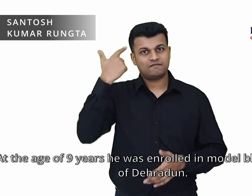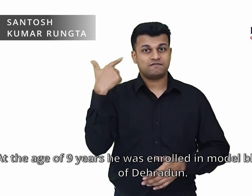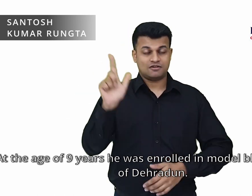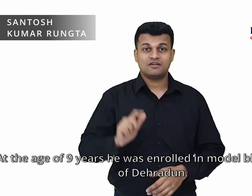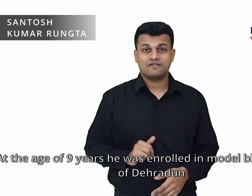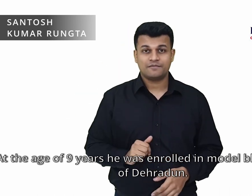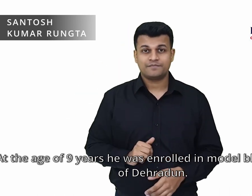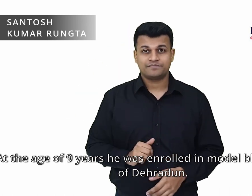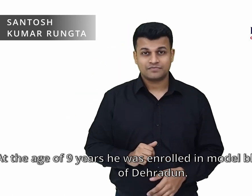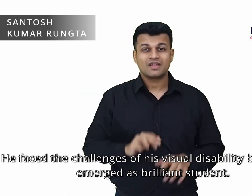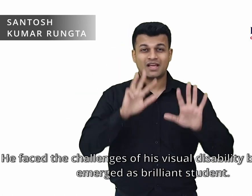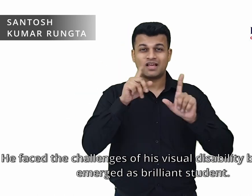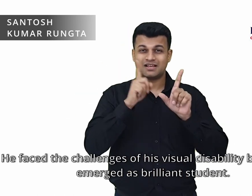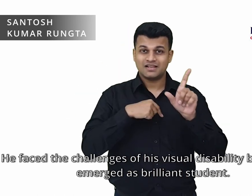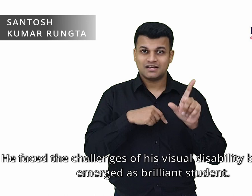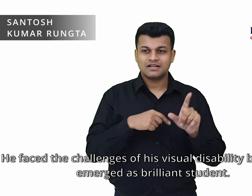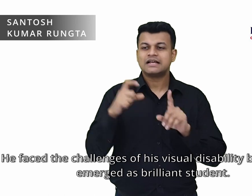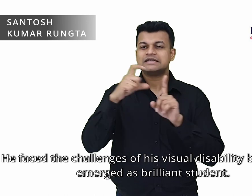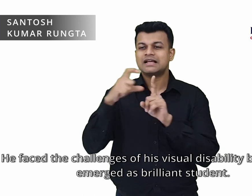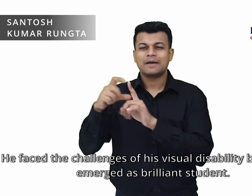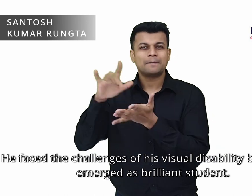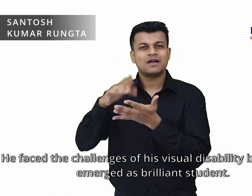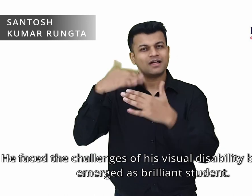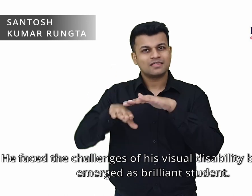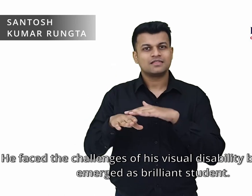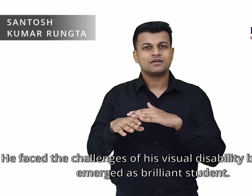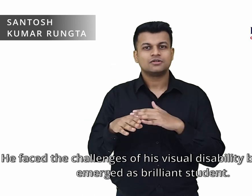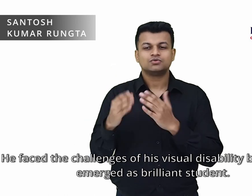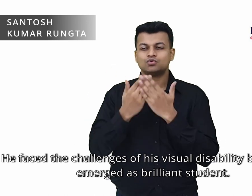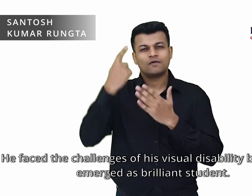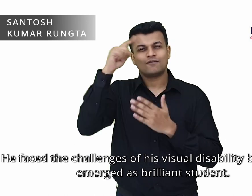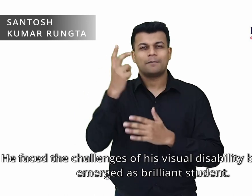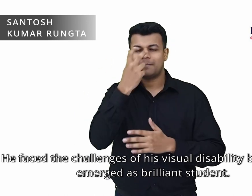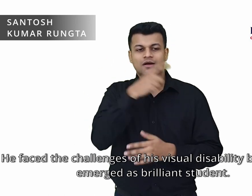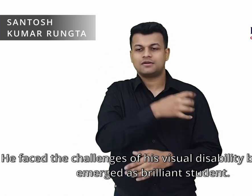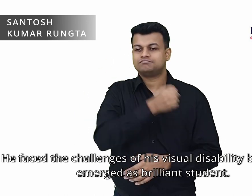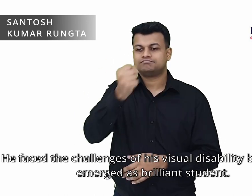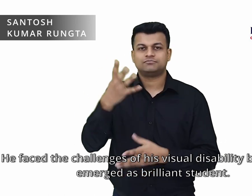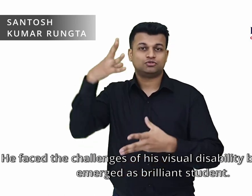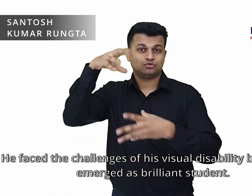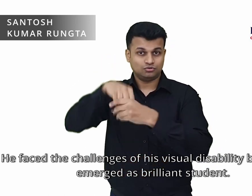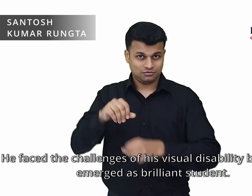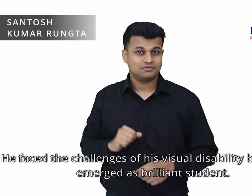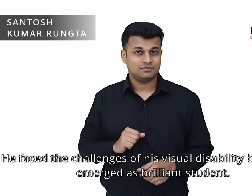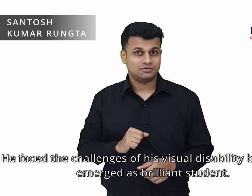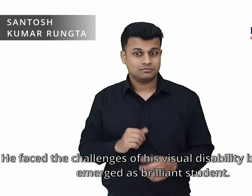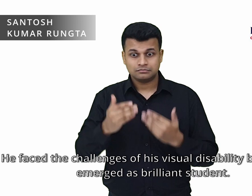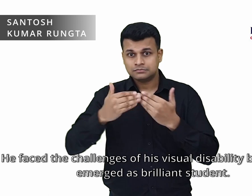हो गया। उन्होंने अपनी दृष्टि विकलांगता की चुनौतियों का साहसपूर्वक सामना किया और एक मेधावी छात्र के